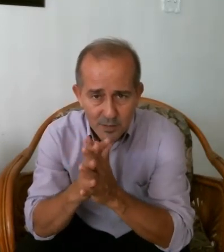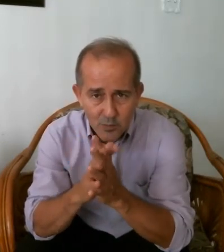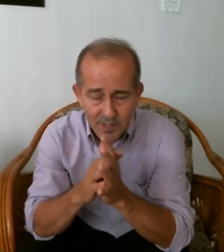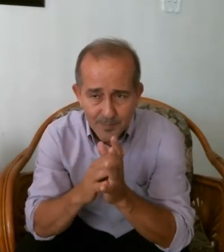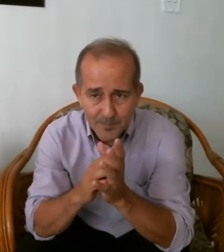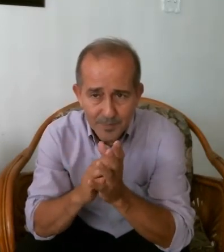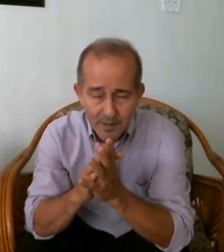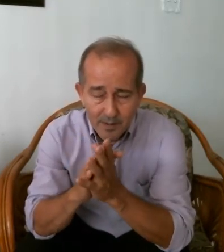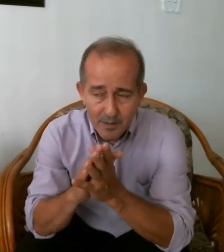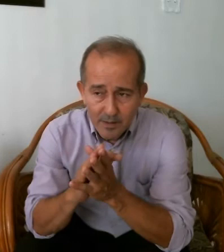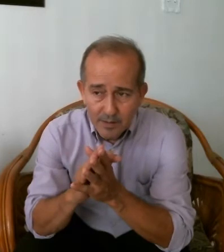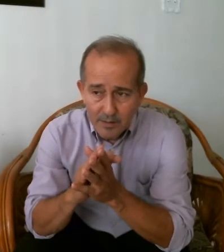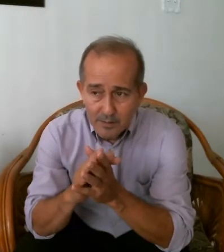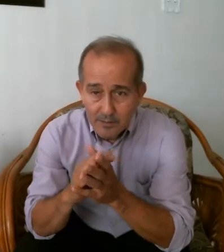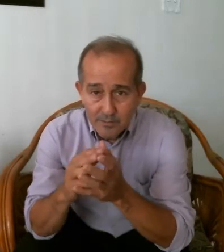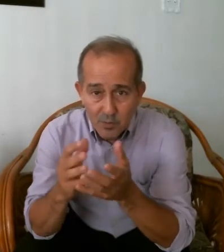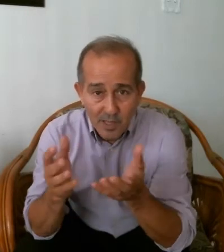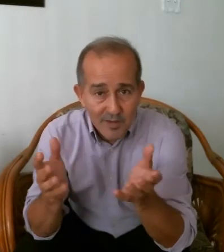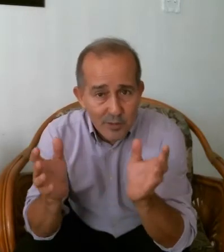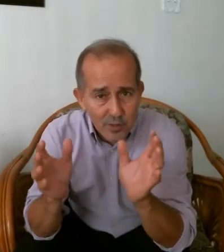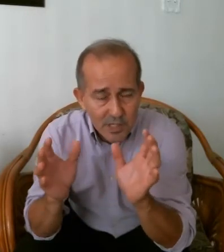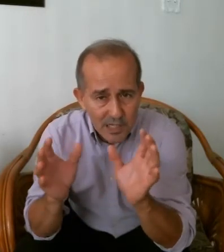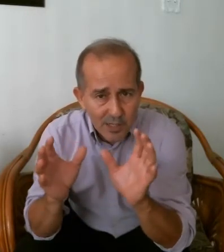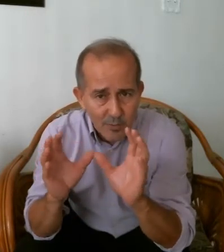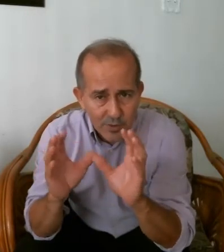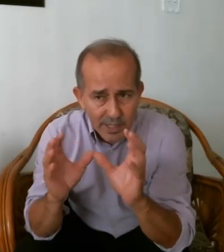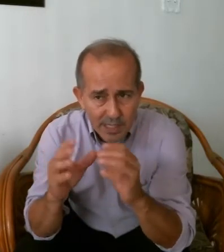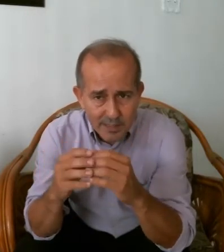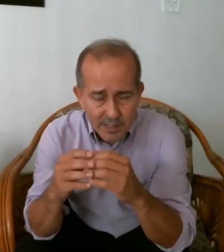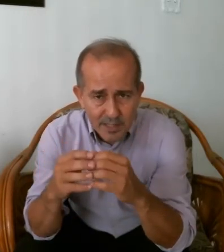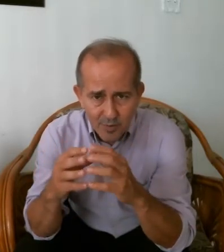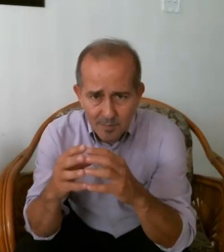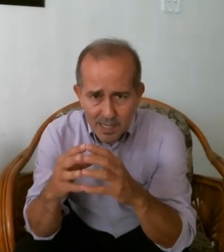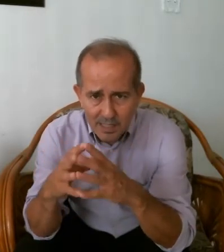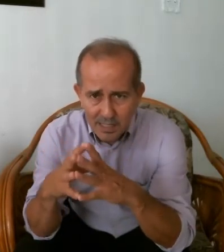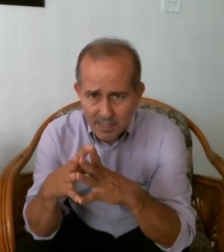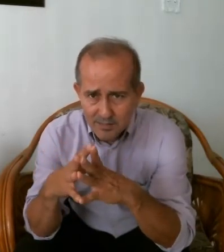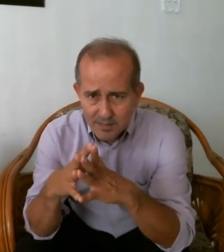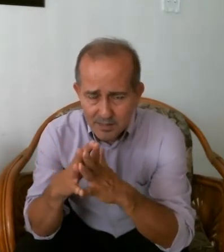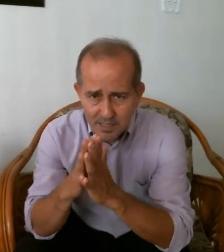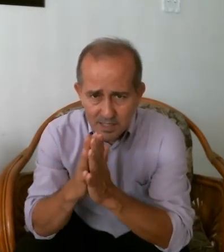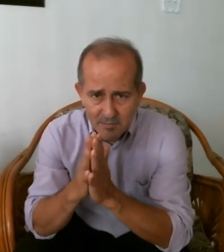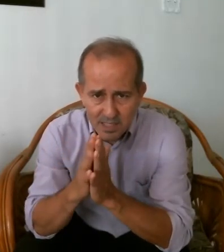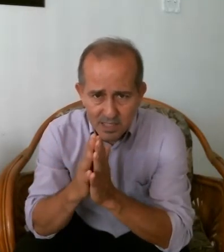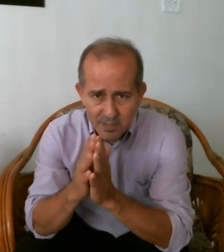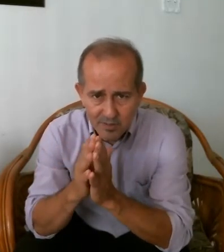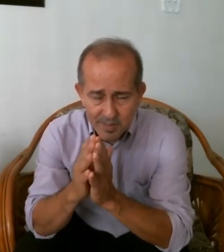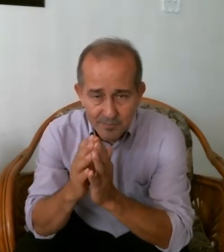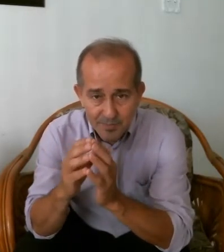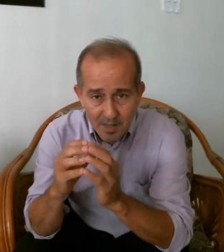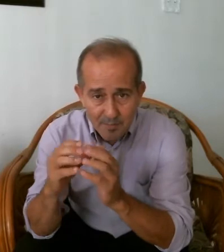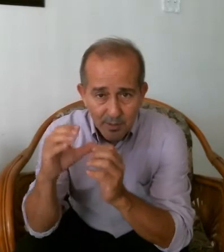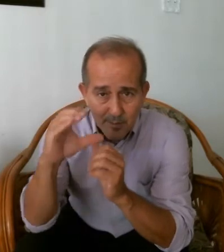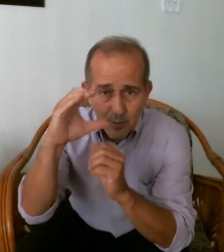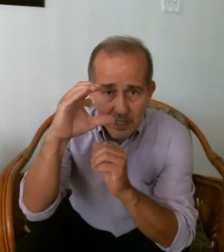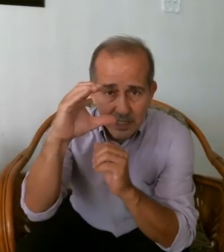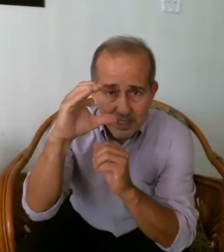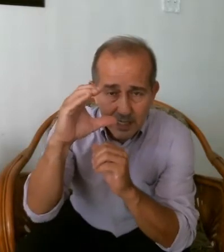usan. Todavía estoy intrigado por qué es la seña, pero más adelante seguiré investigando a ver. Pero vamos a utilizar la